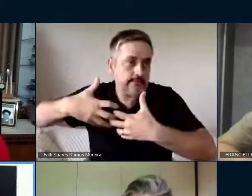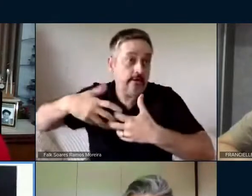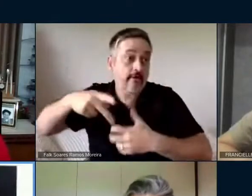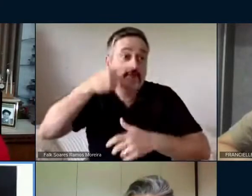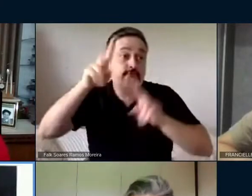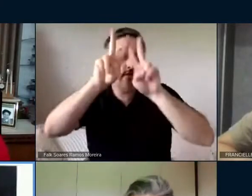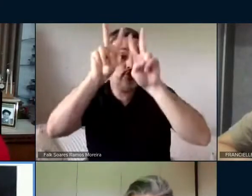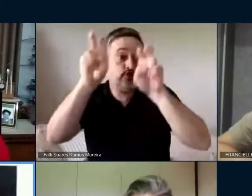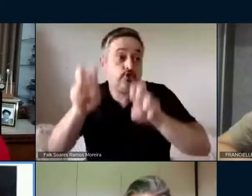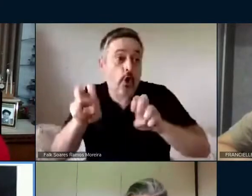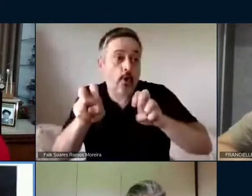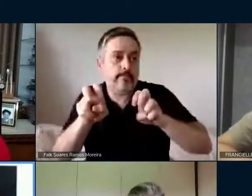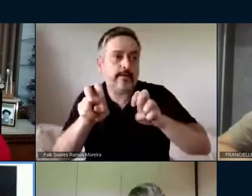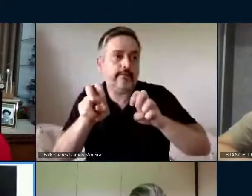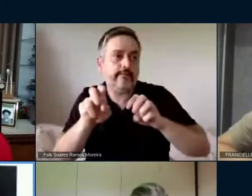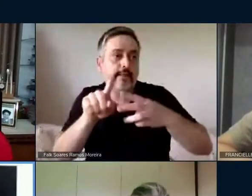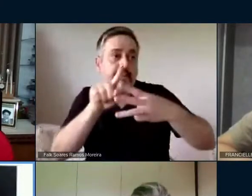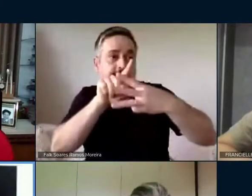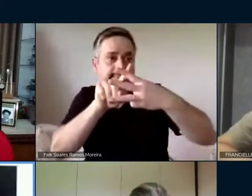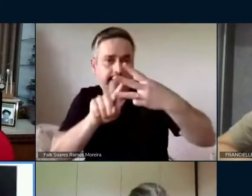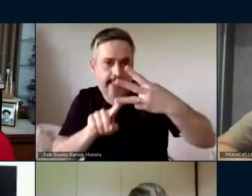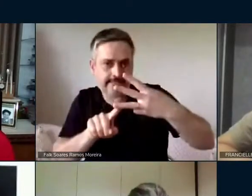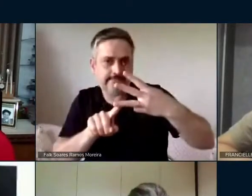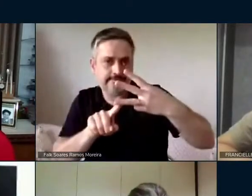terminológica complexa sinalizada,